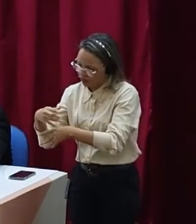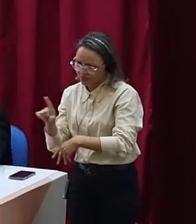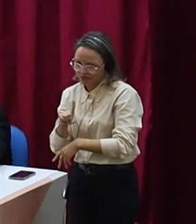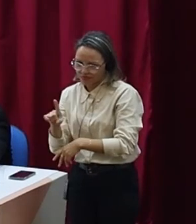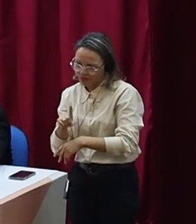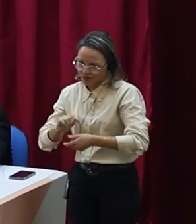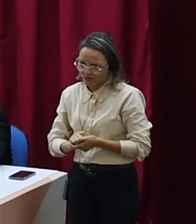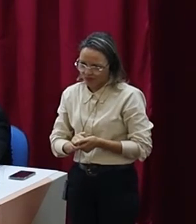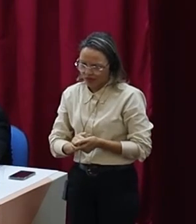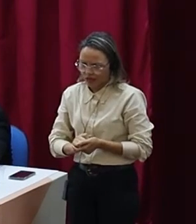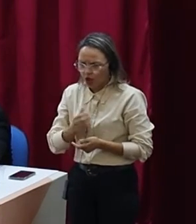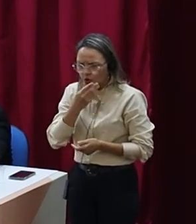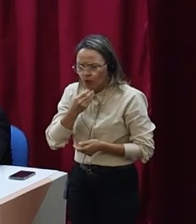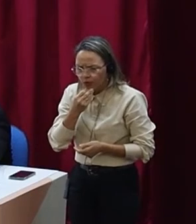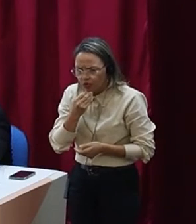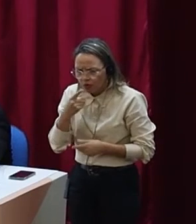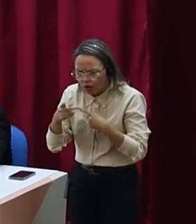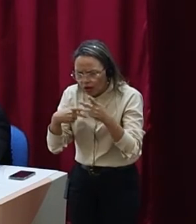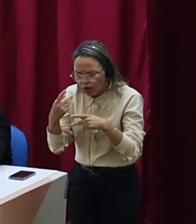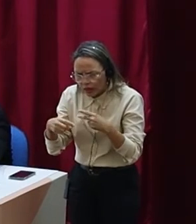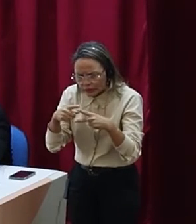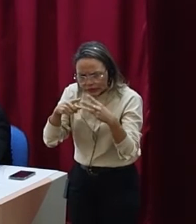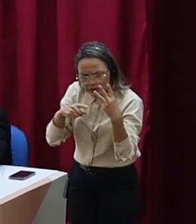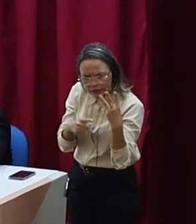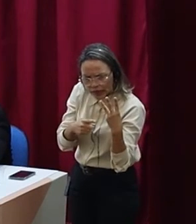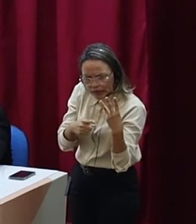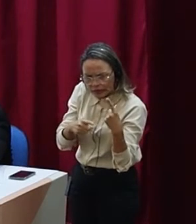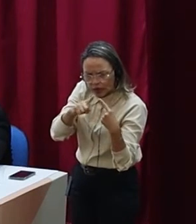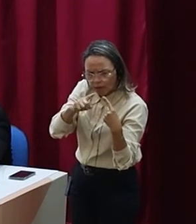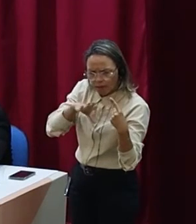meninos hablan 3 lenguas, guaraní, castellano y portugués.